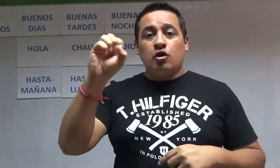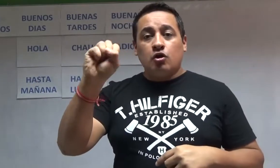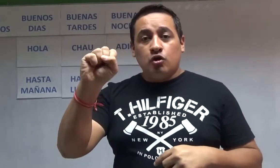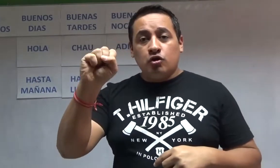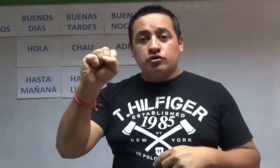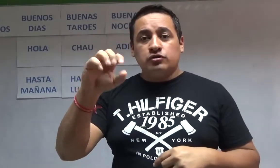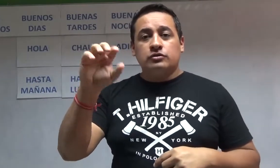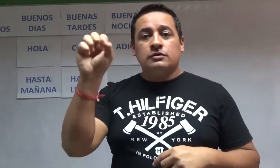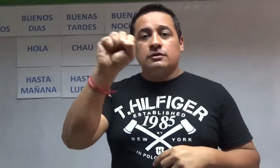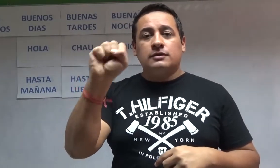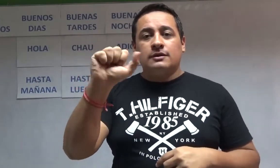los